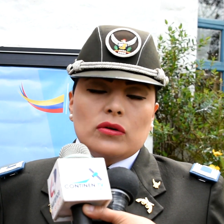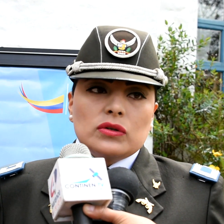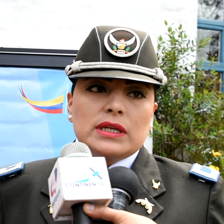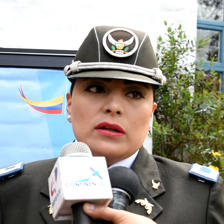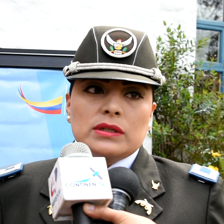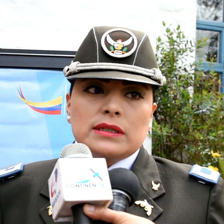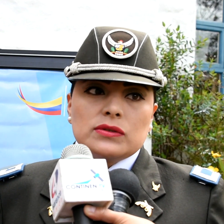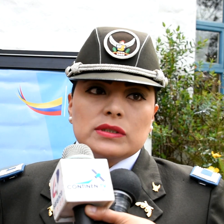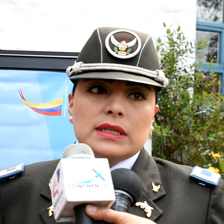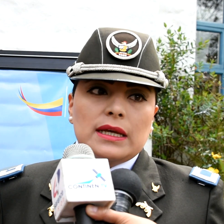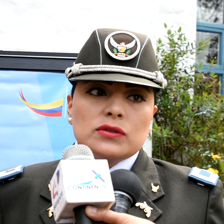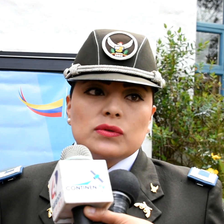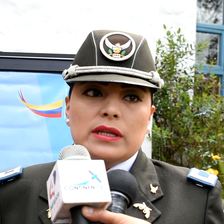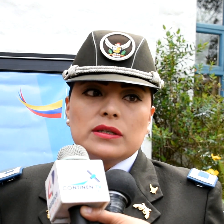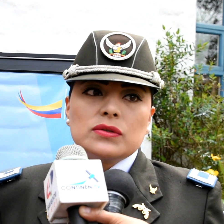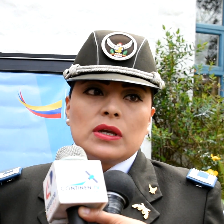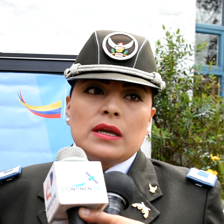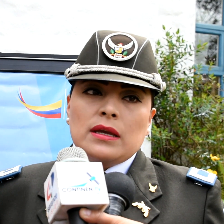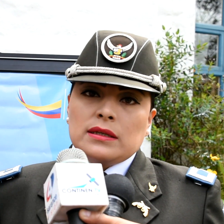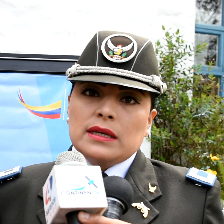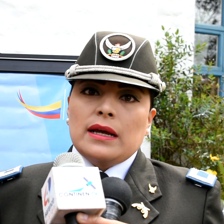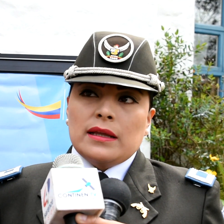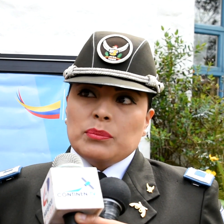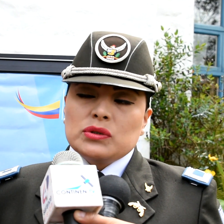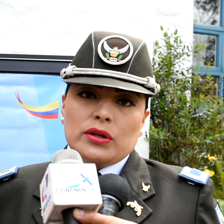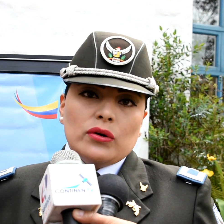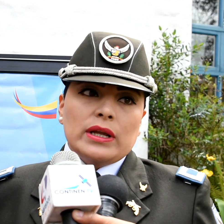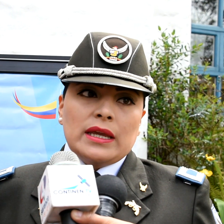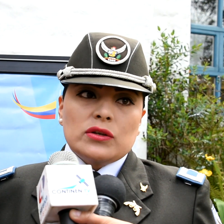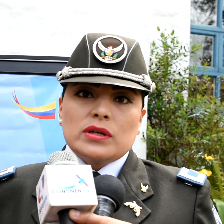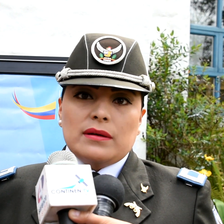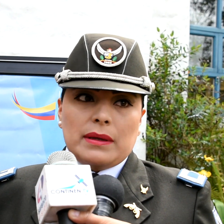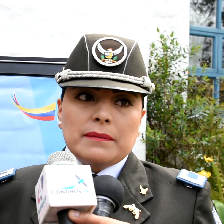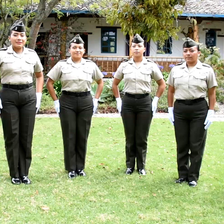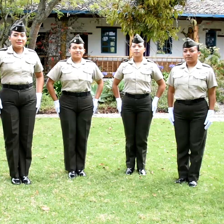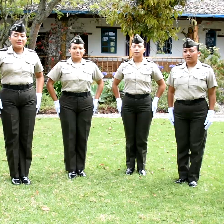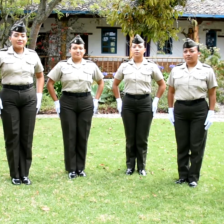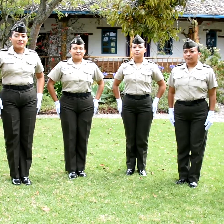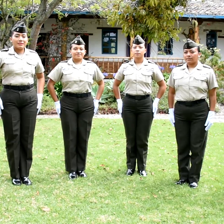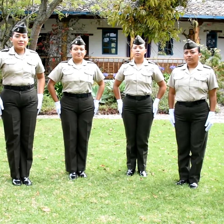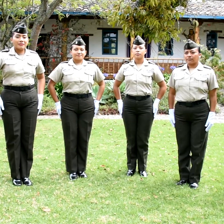conocer a nuestra sociedad sus derechos. Será posterior en Quichua también. Soy policía